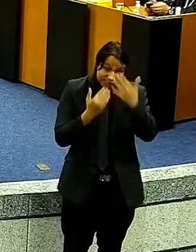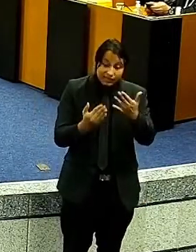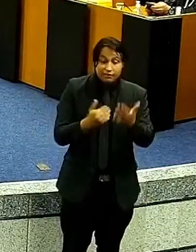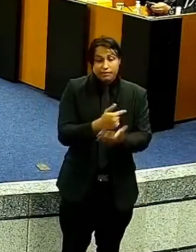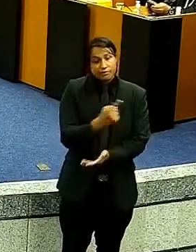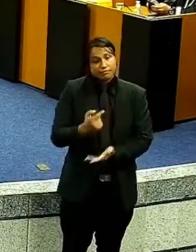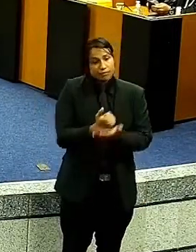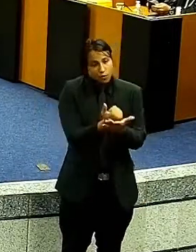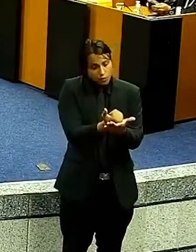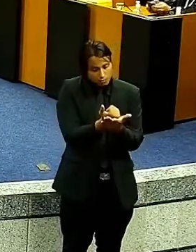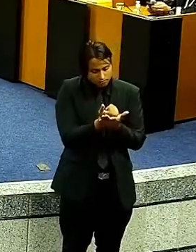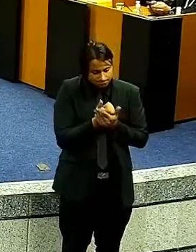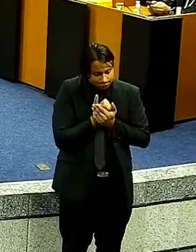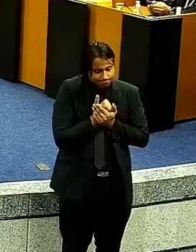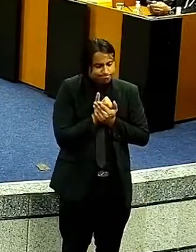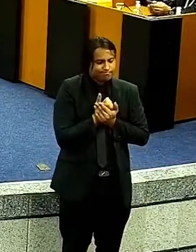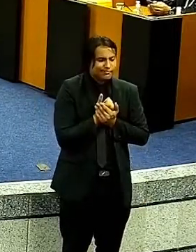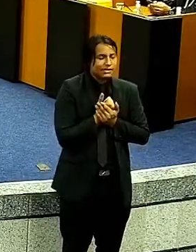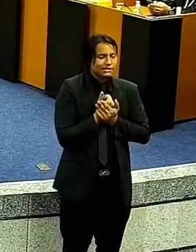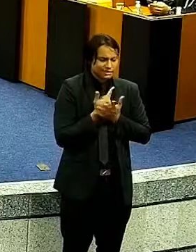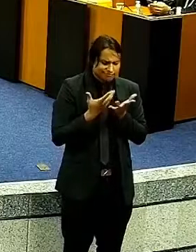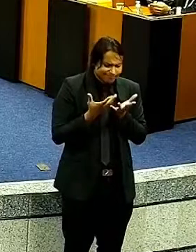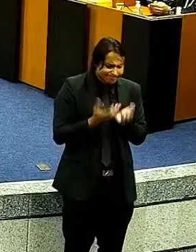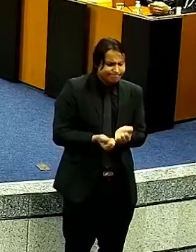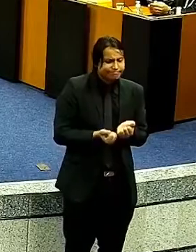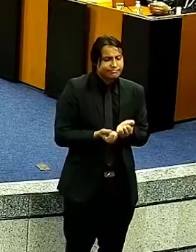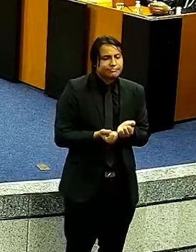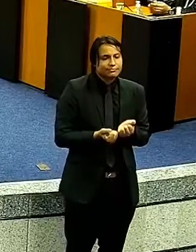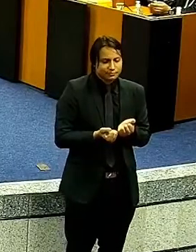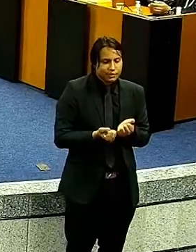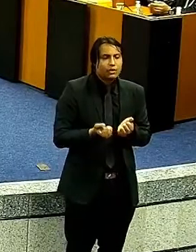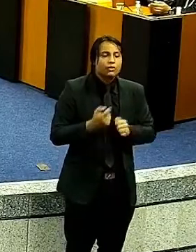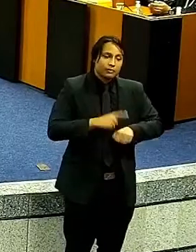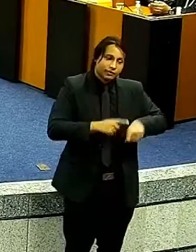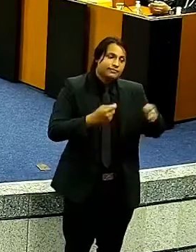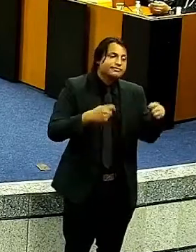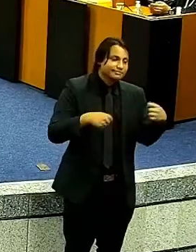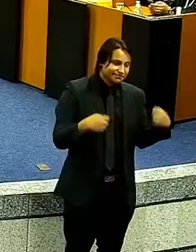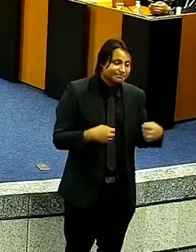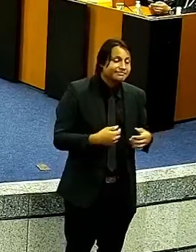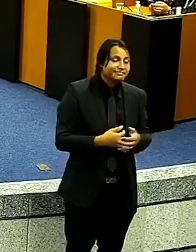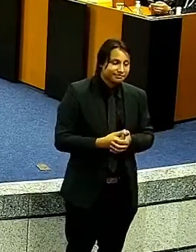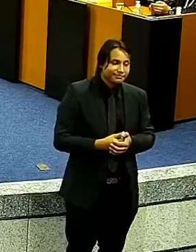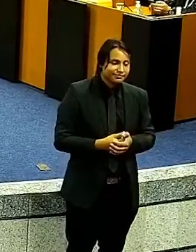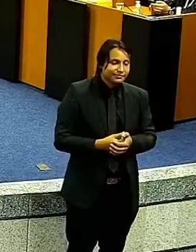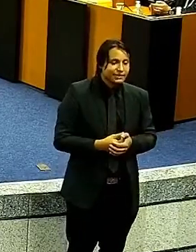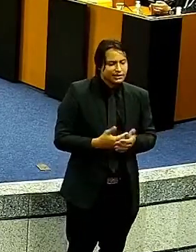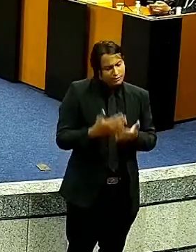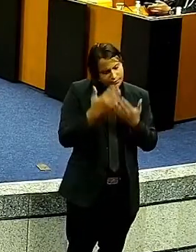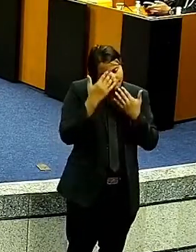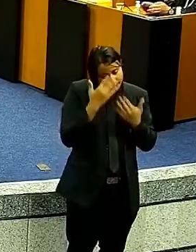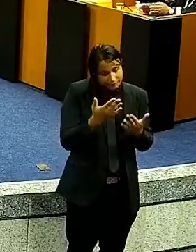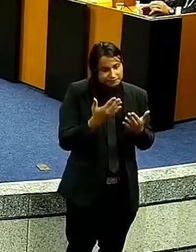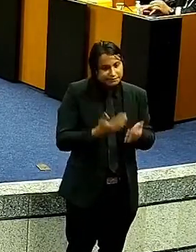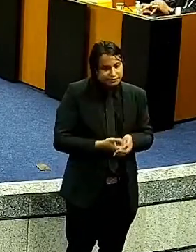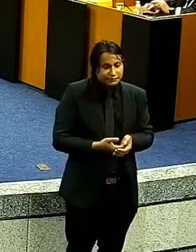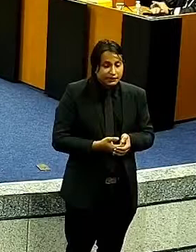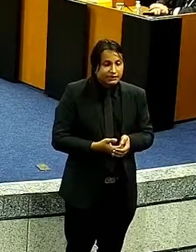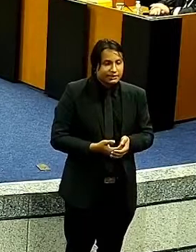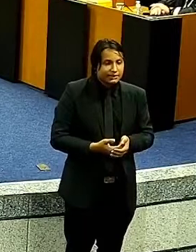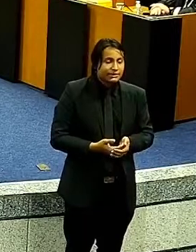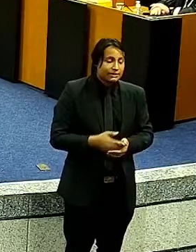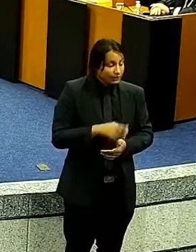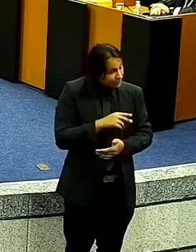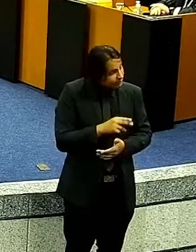recebi e recebo quando isso se faz necessário Muito obrigado meus irmãos e